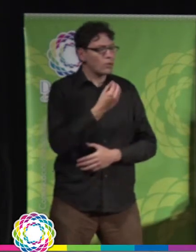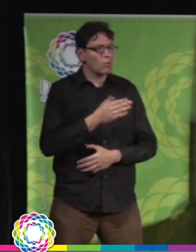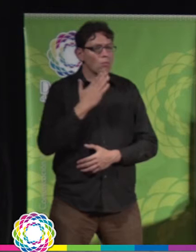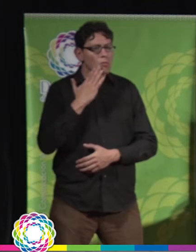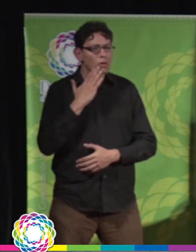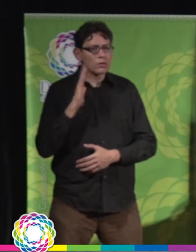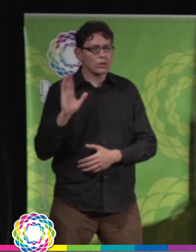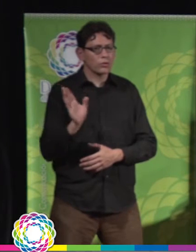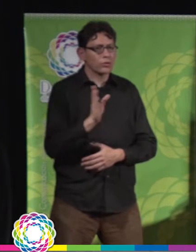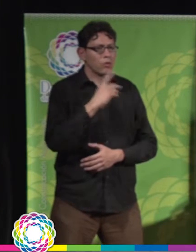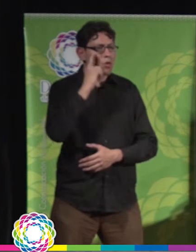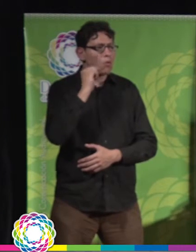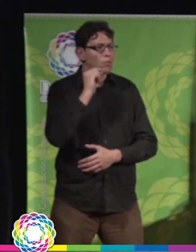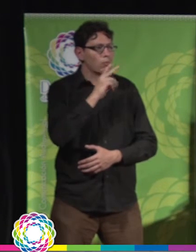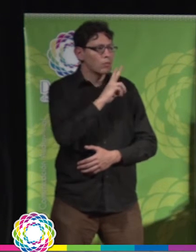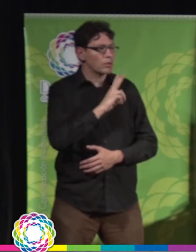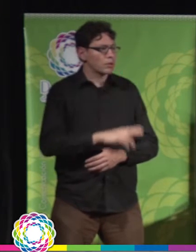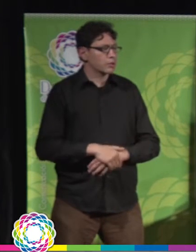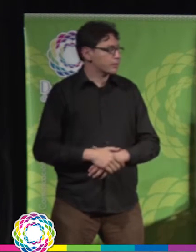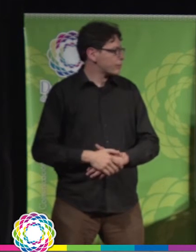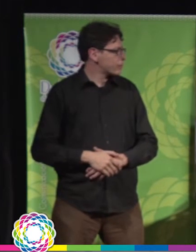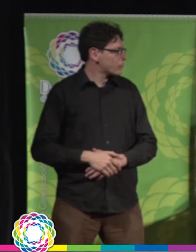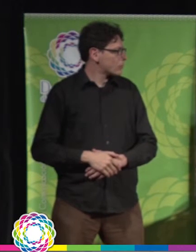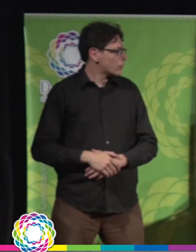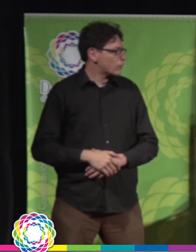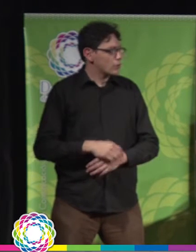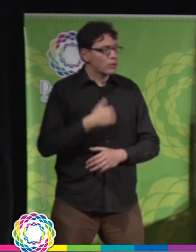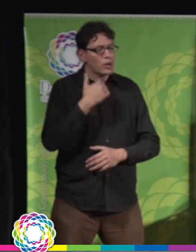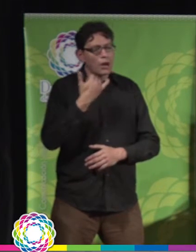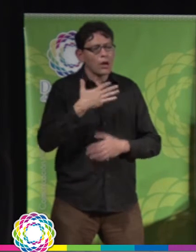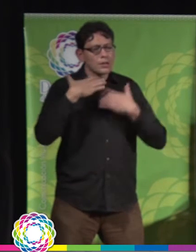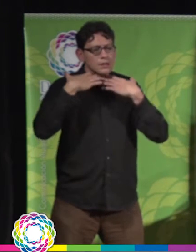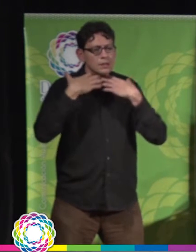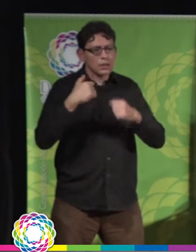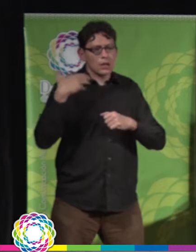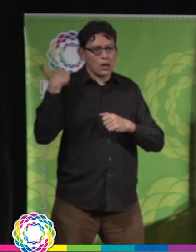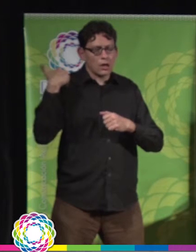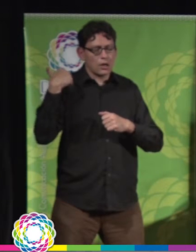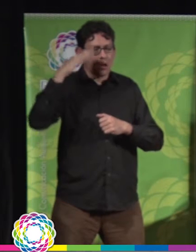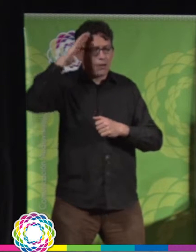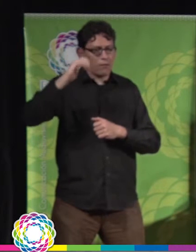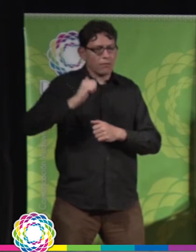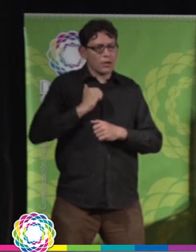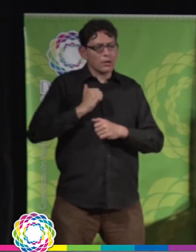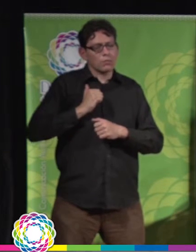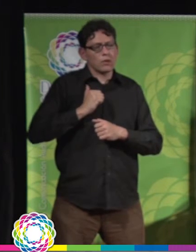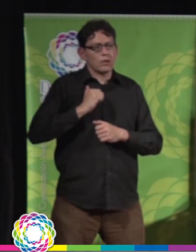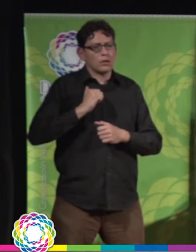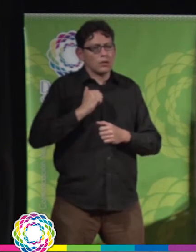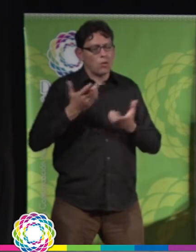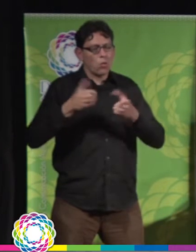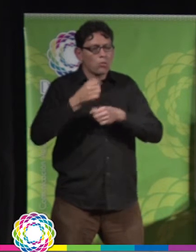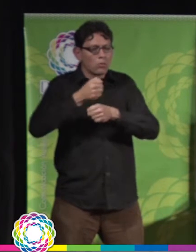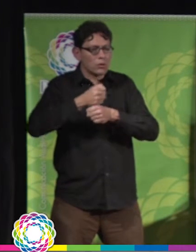tardes a todos, a todas. Yo soy secretaria general de Viedma, del sindicato docente,